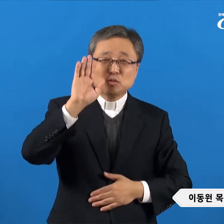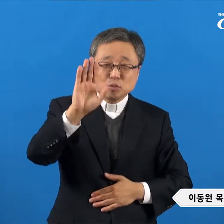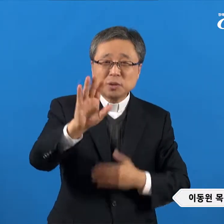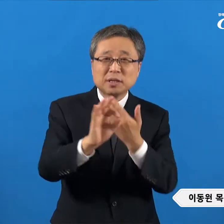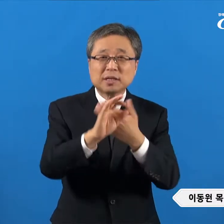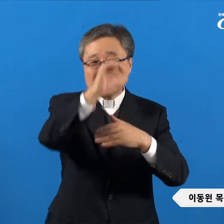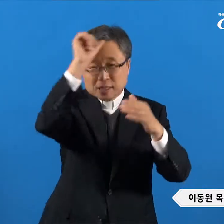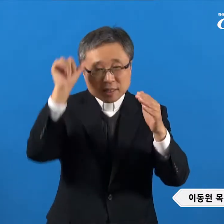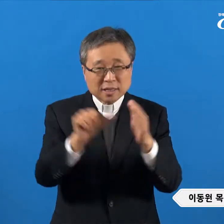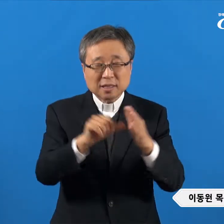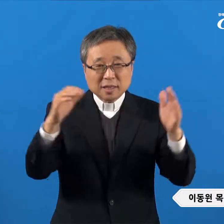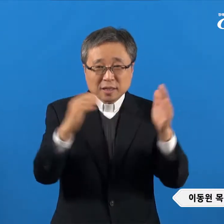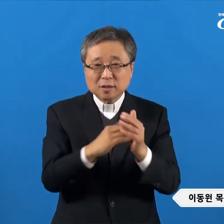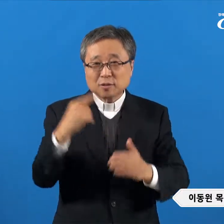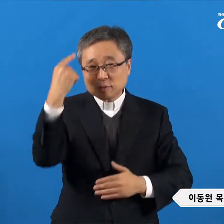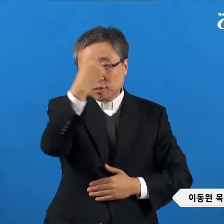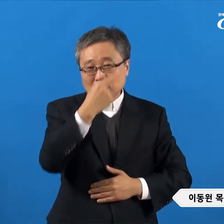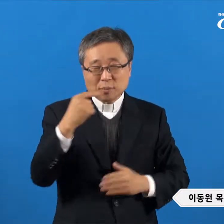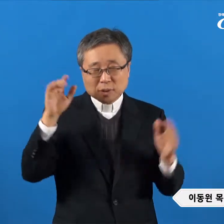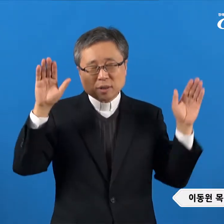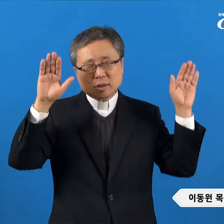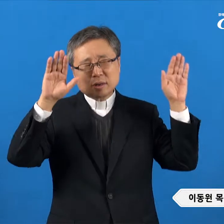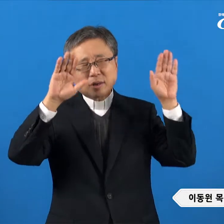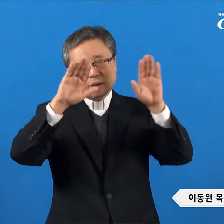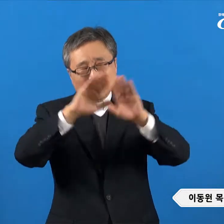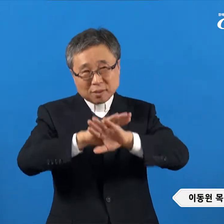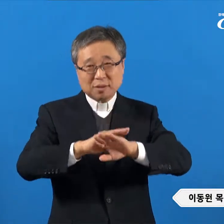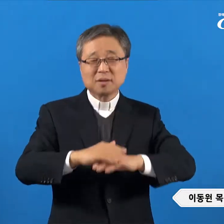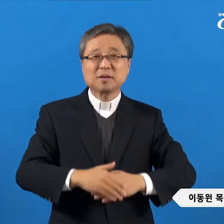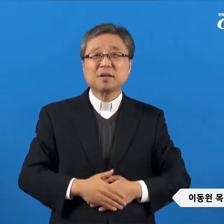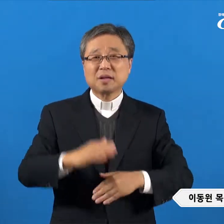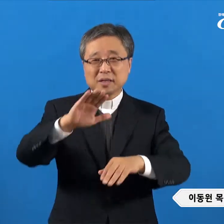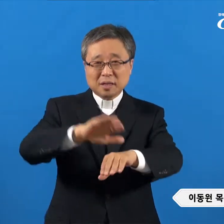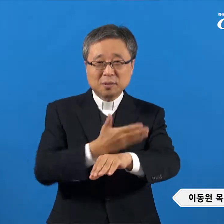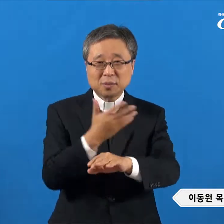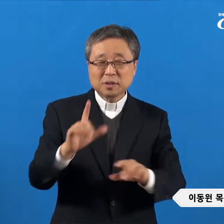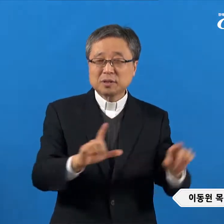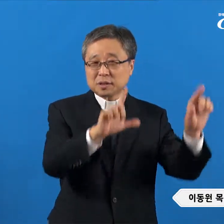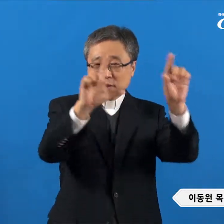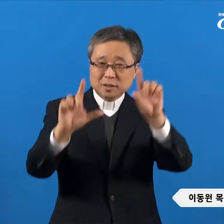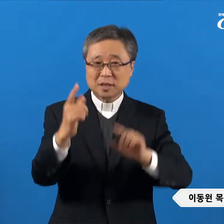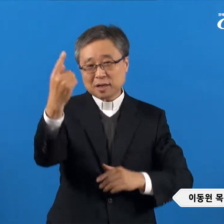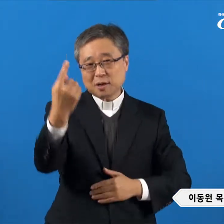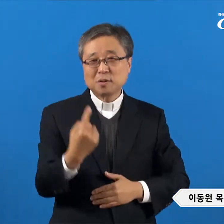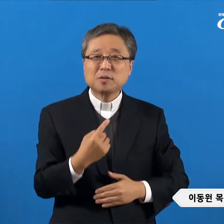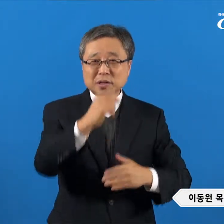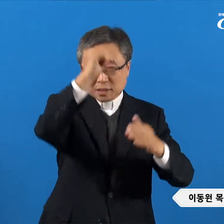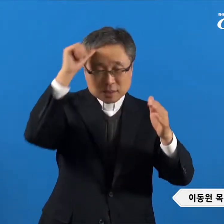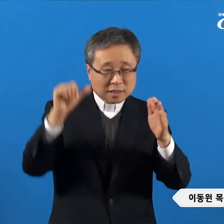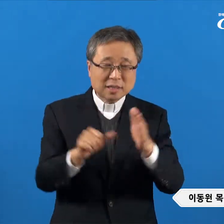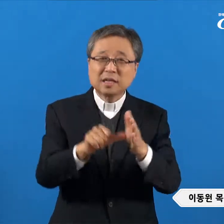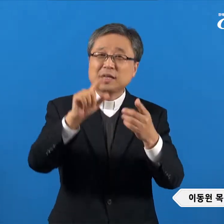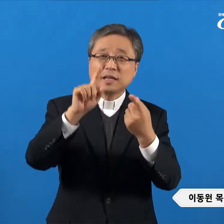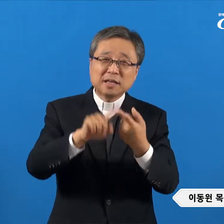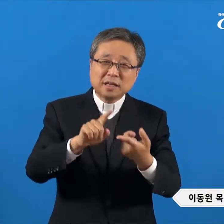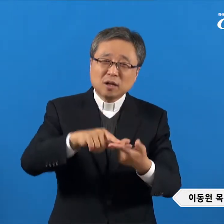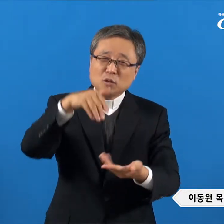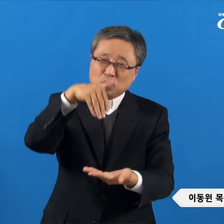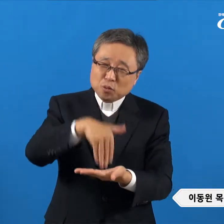생각하니 눈앞이 캄캄해집니다. 잘못 살아온 인생에 대한 회한의 눈물을 흘리면서 지나간